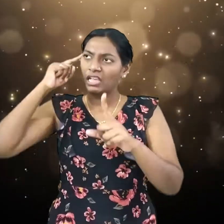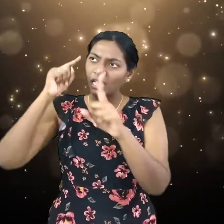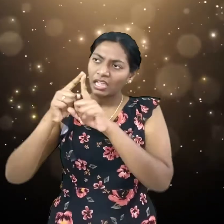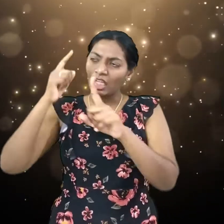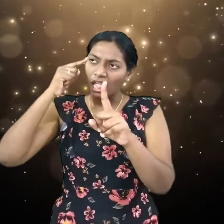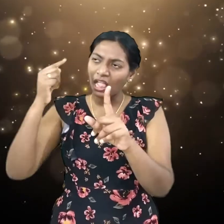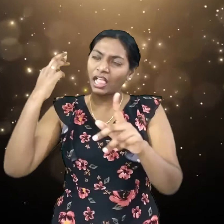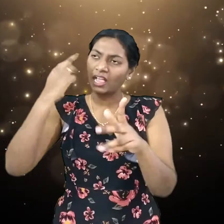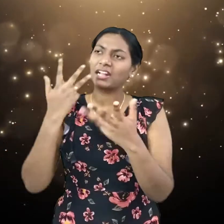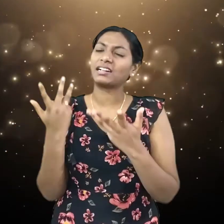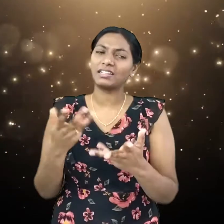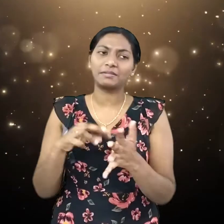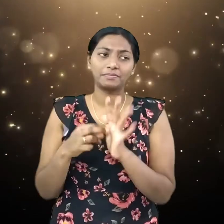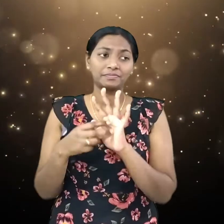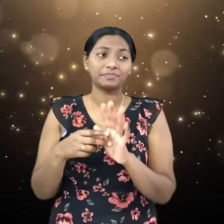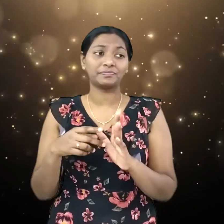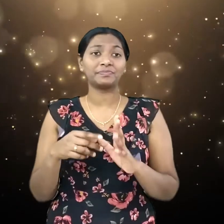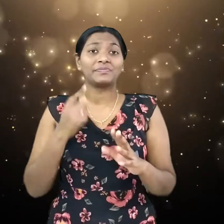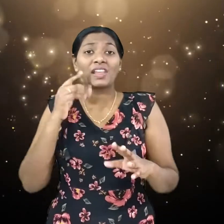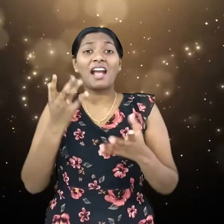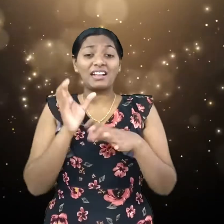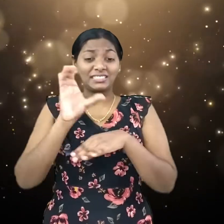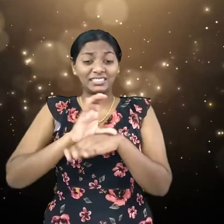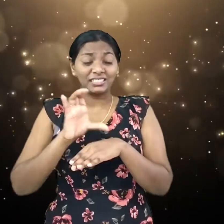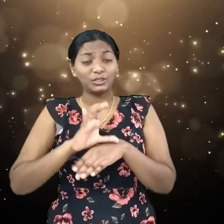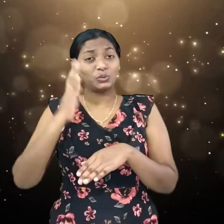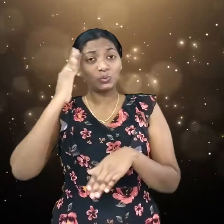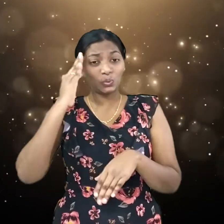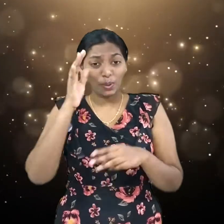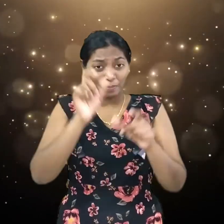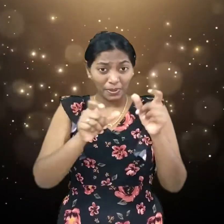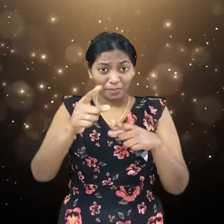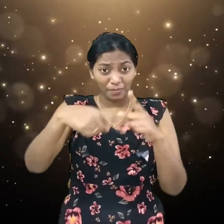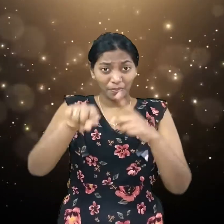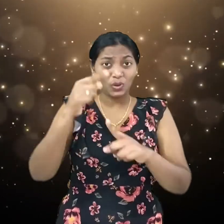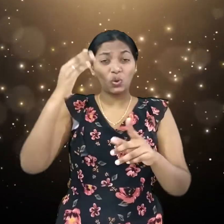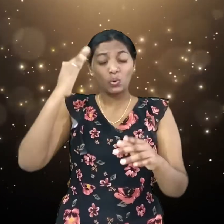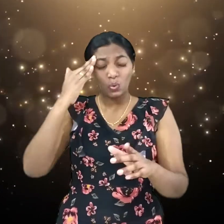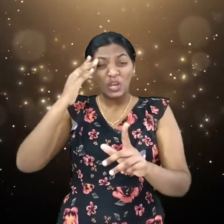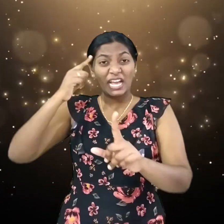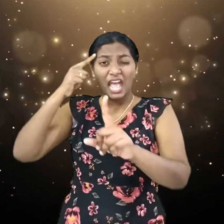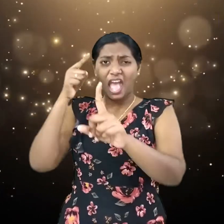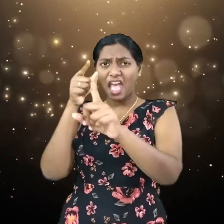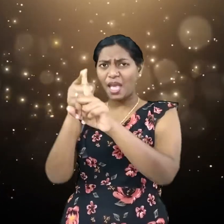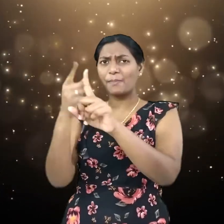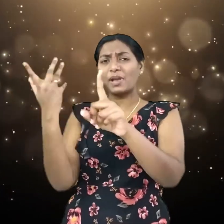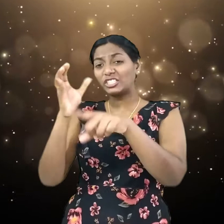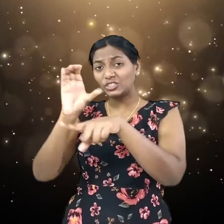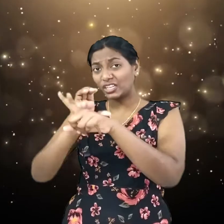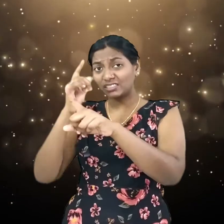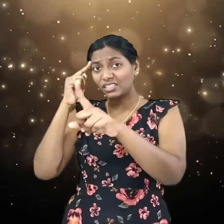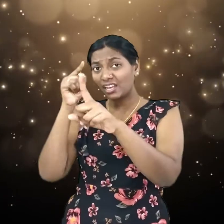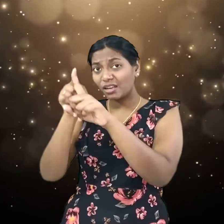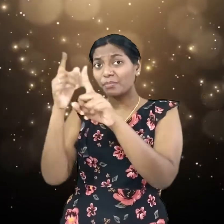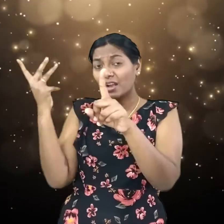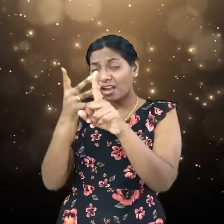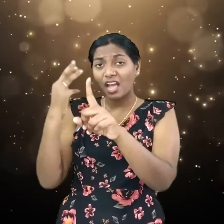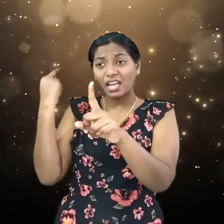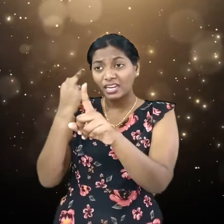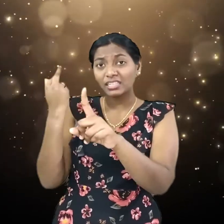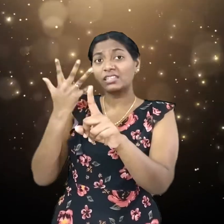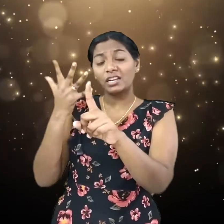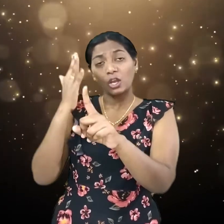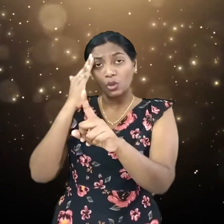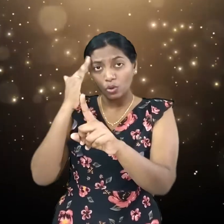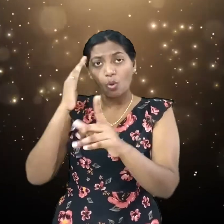लॉर्ड, हमें पता है कि जब आप उद्देश्य जान जाएंगे तो आपके लिए चीजें करना आसान हो जाएंगी। प्रेज द लॉर्ड,